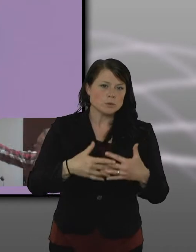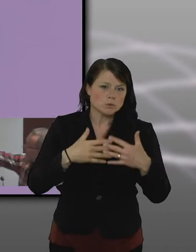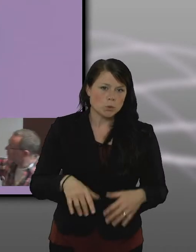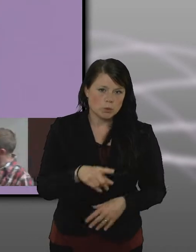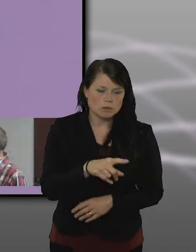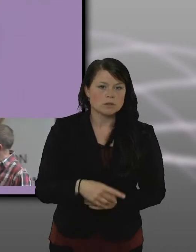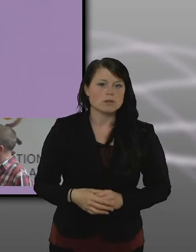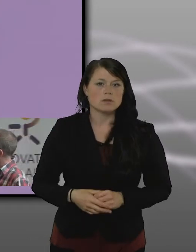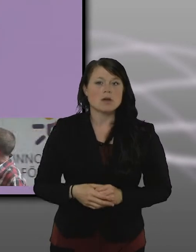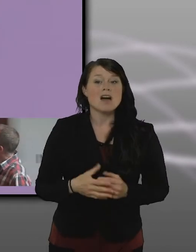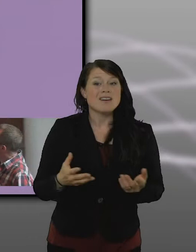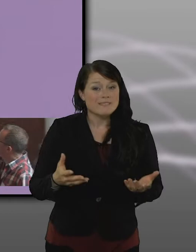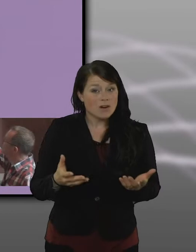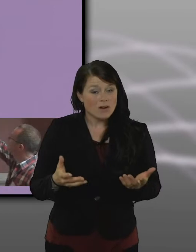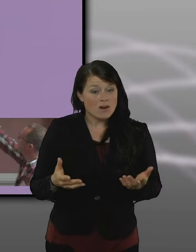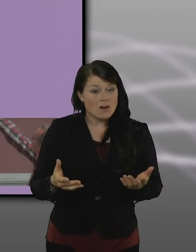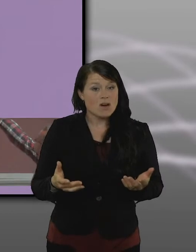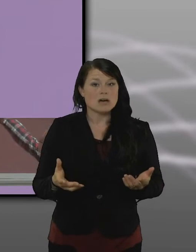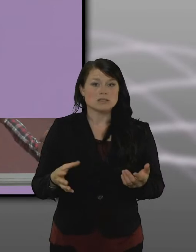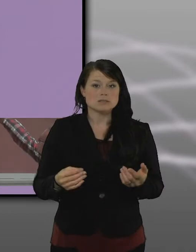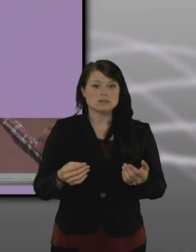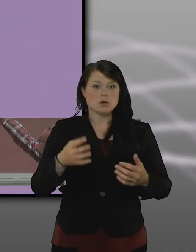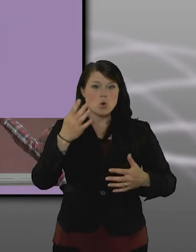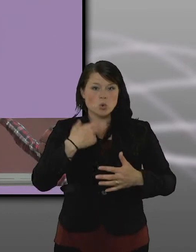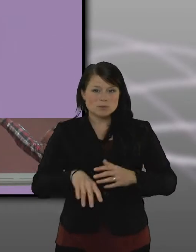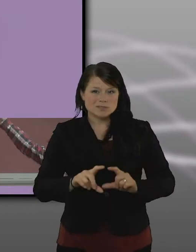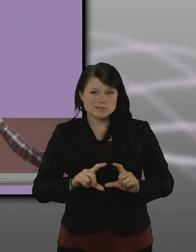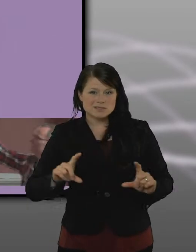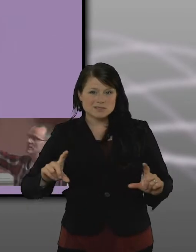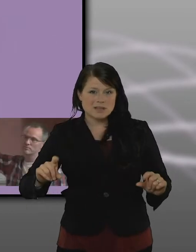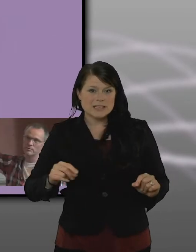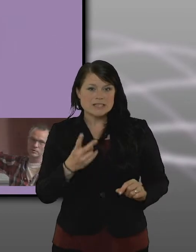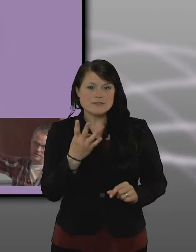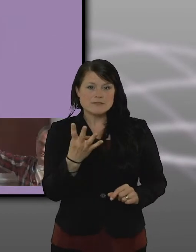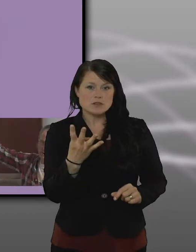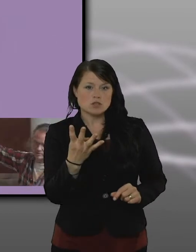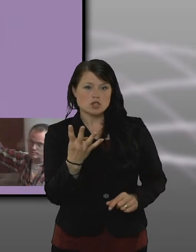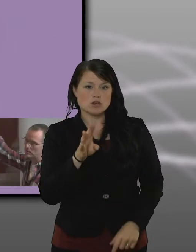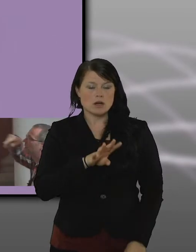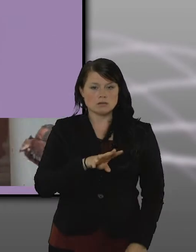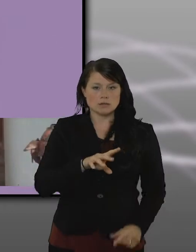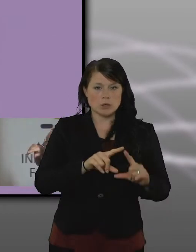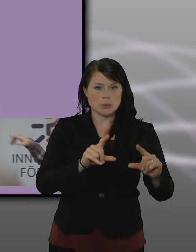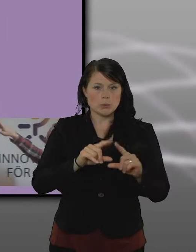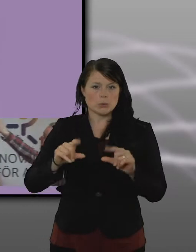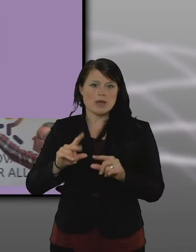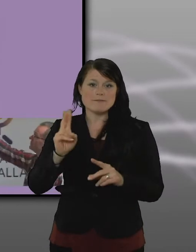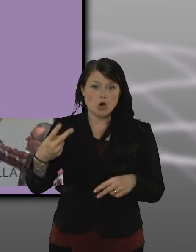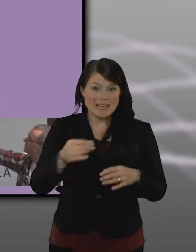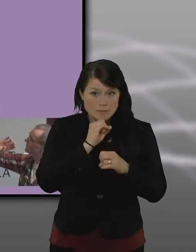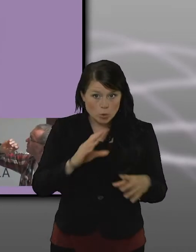Vad vi har gjort är att i underkant på varje scen är fyra rutor. Info, ja det är vanlig info om